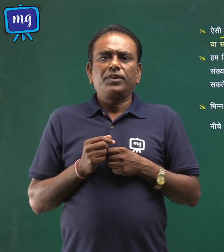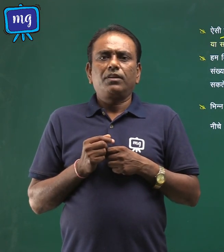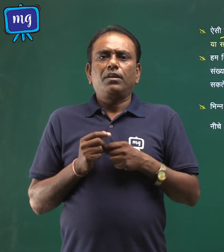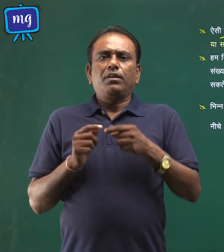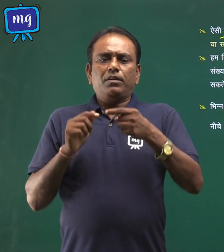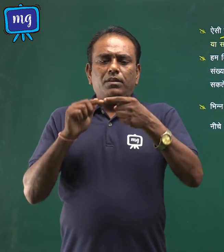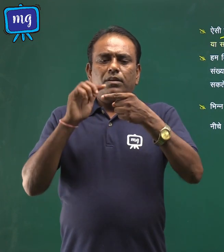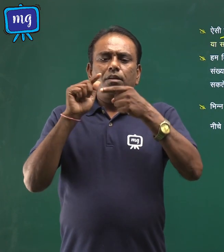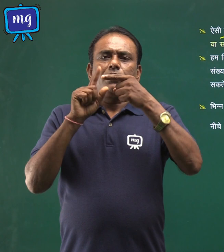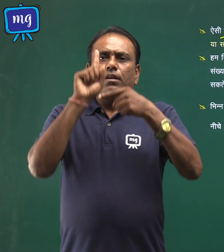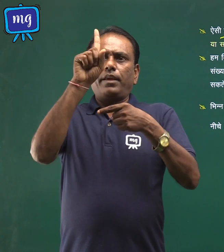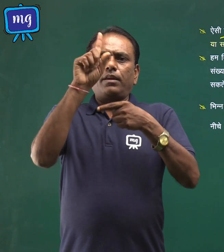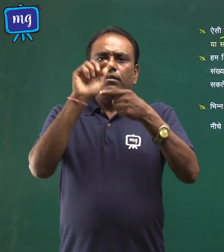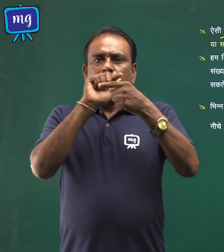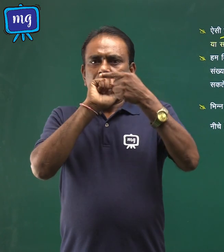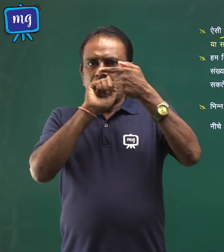1/4